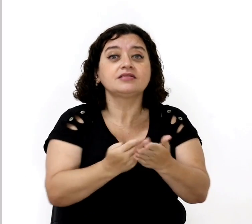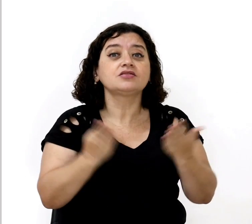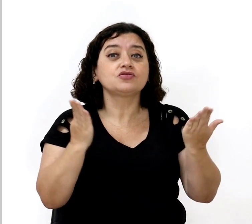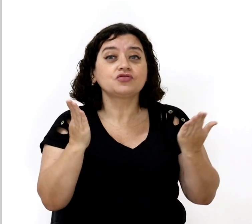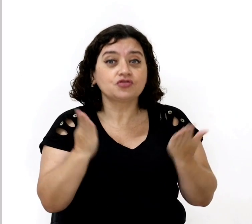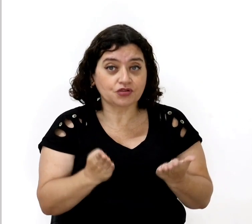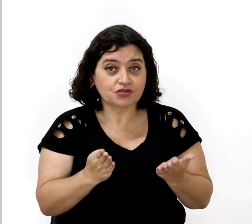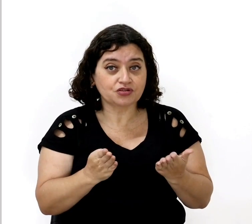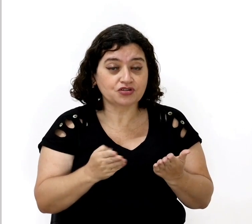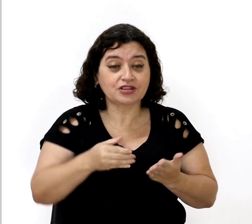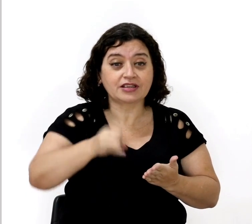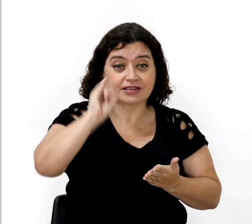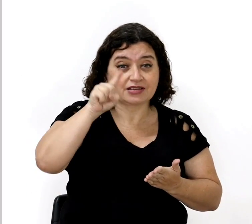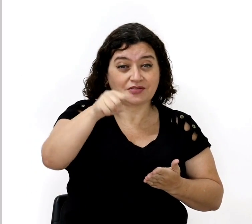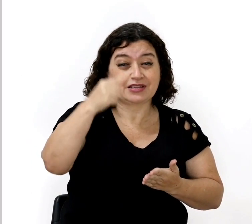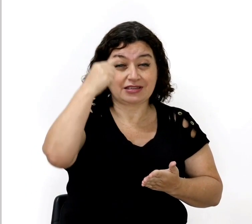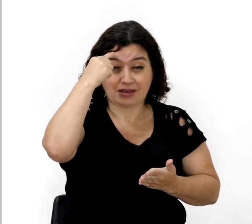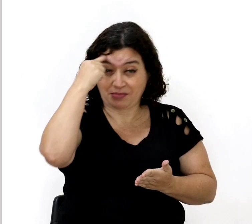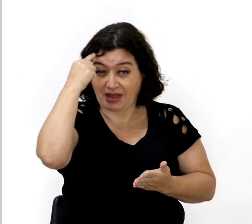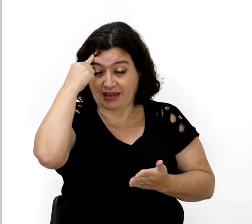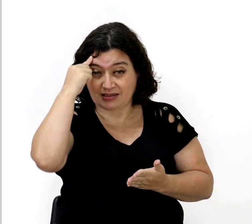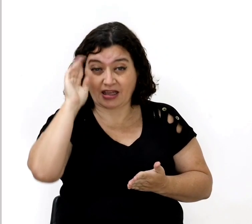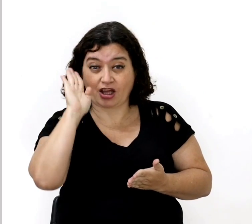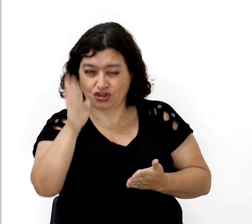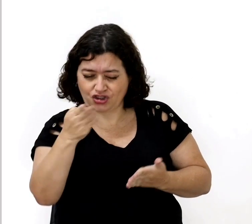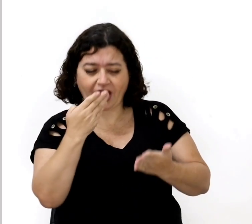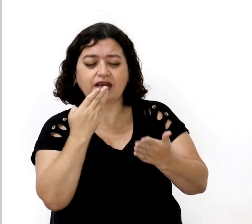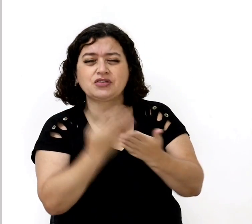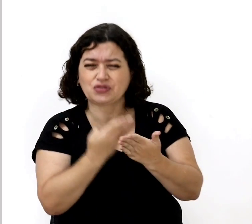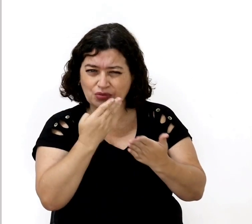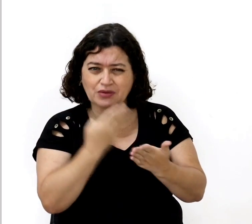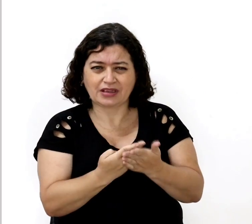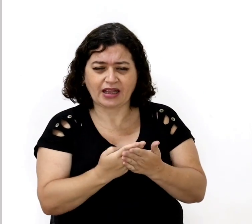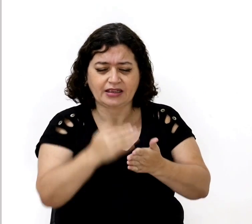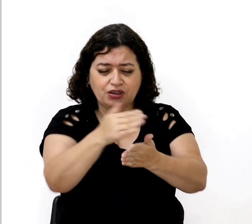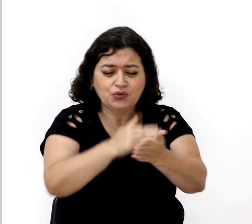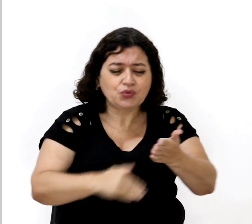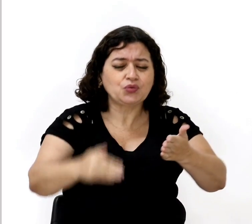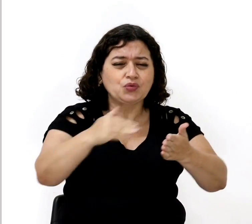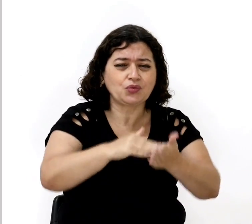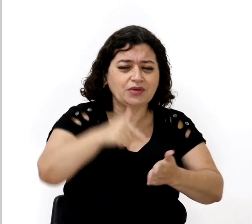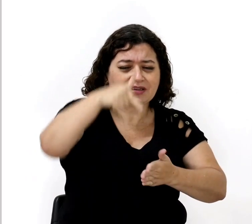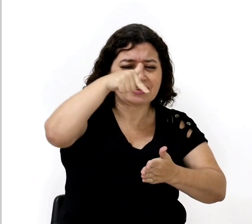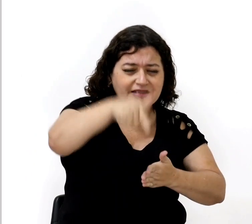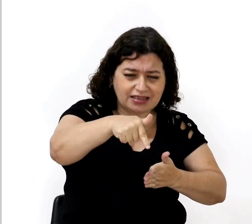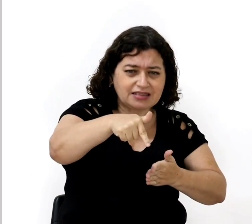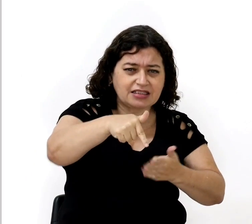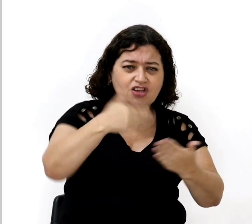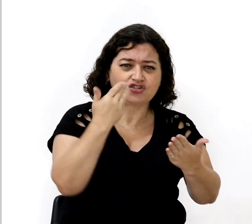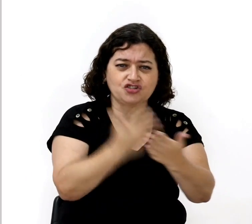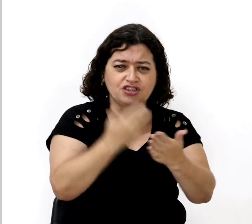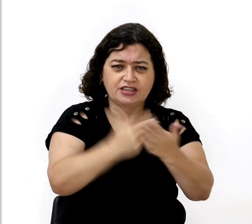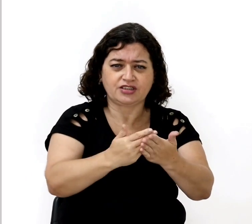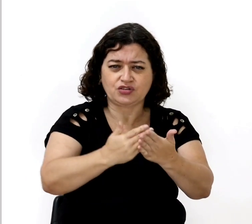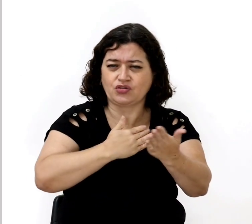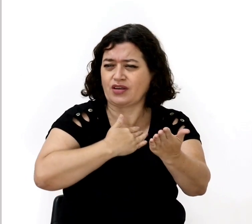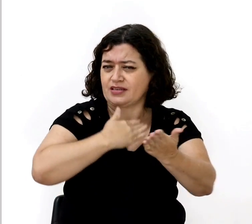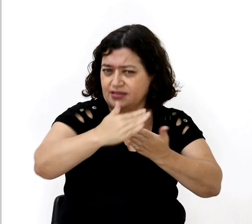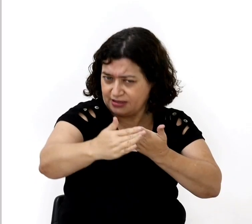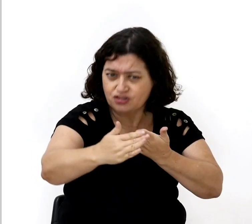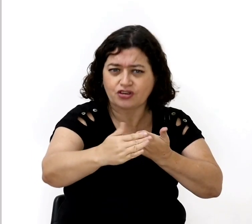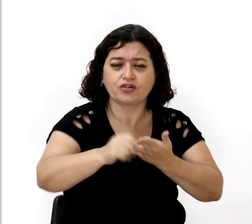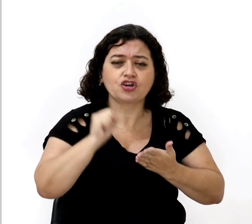hoje? Se você pensar, e você já tem estudado aí todas as 7 lições que passaram, nós